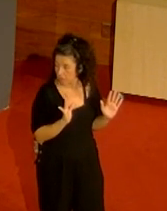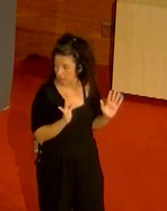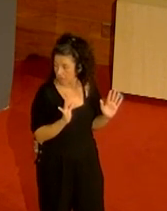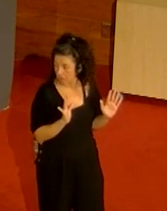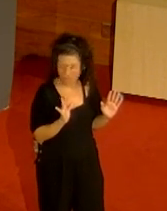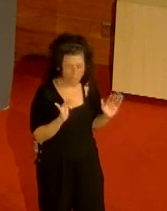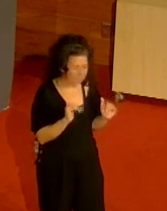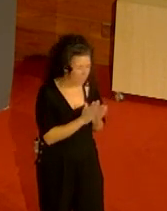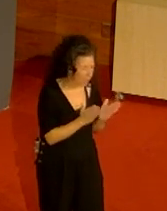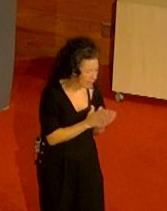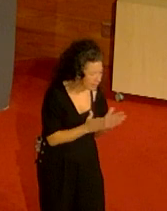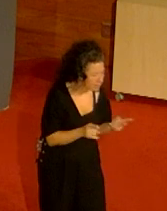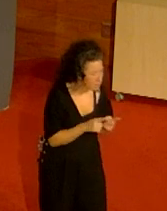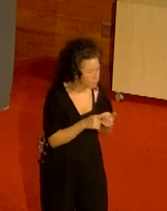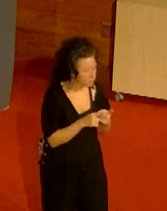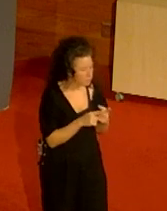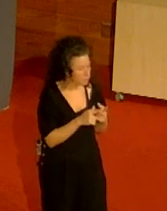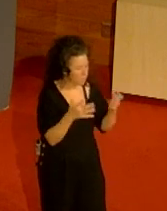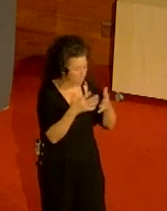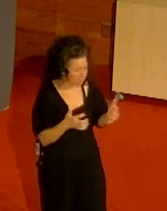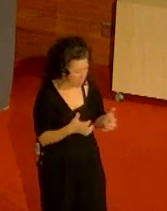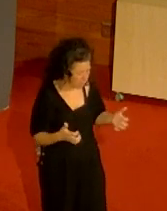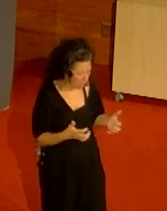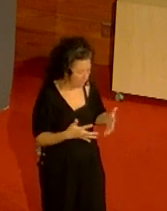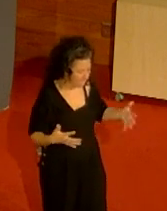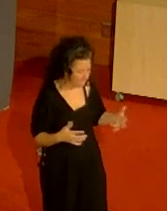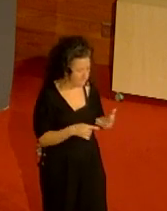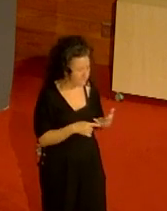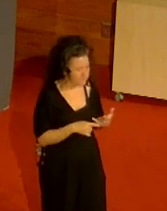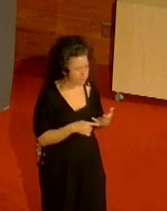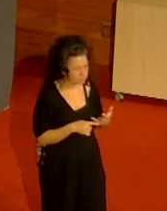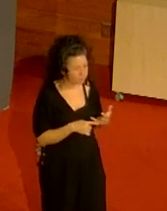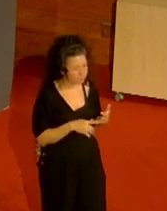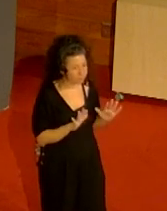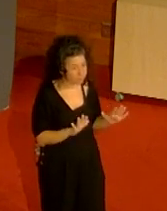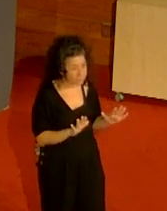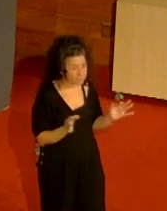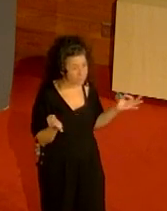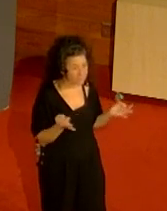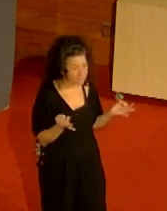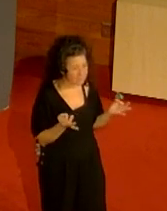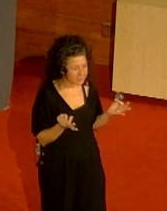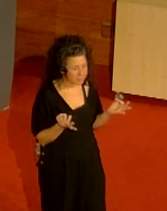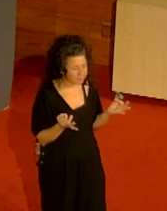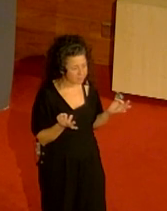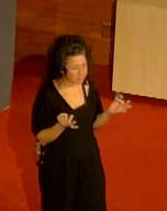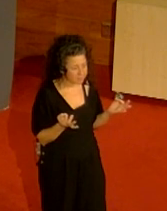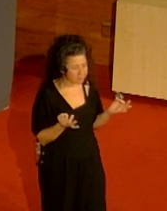Bueno, hay libros, hay grandes reportajes, hay... lo que pasa es que no, lo que no hay